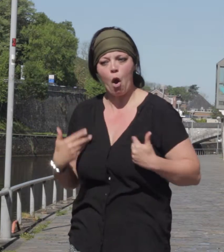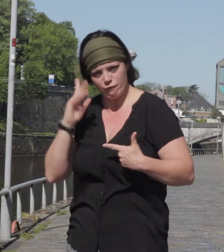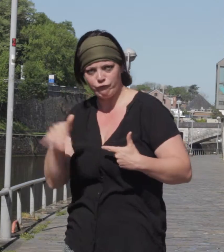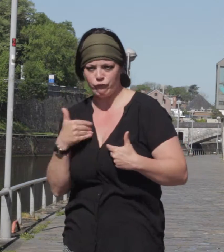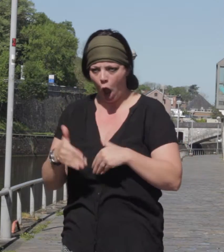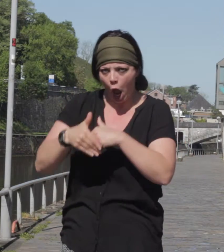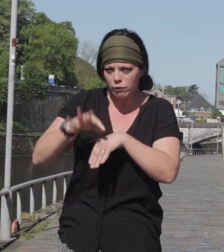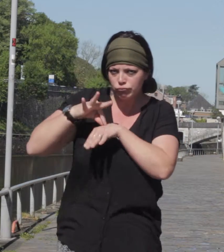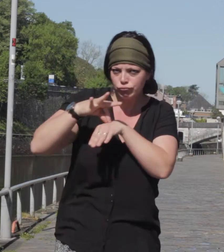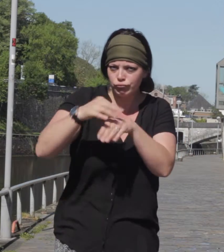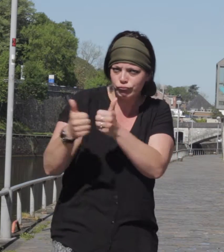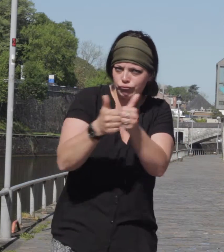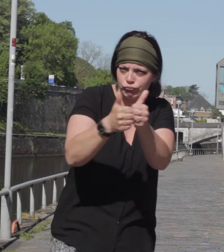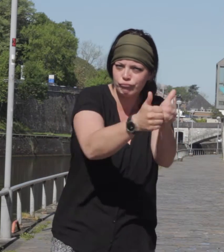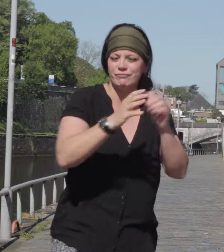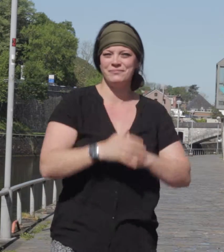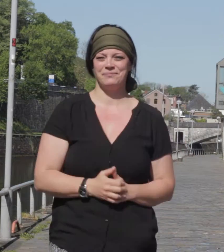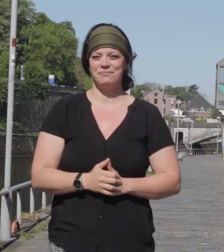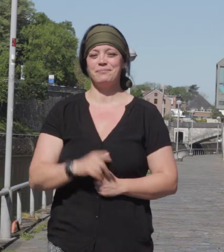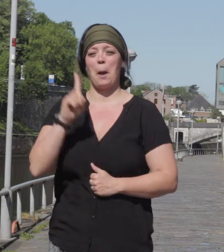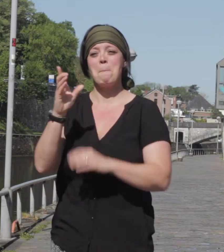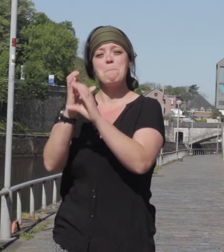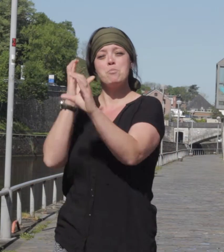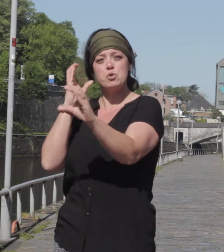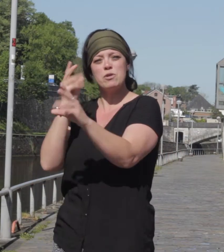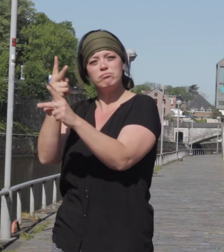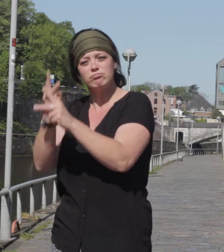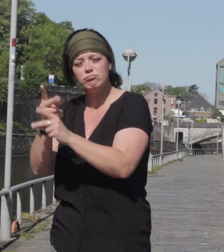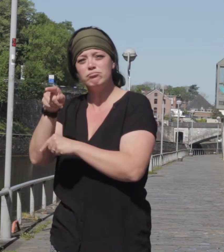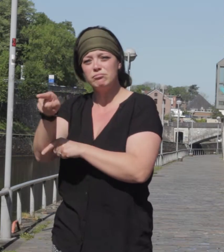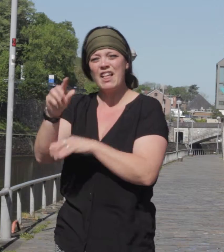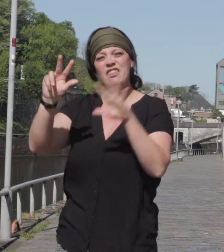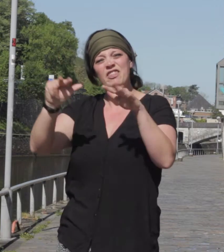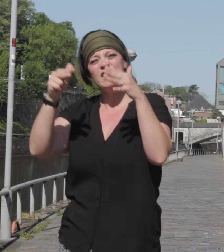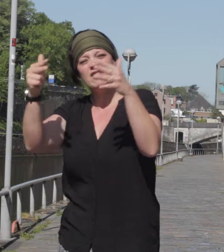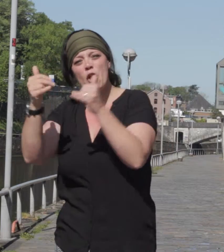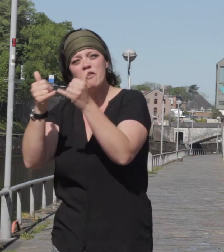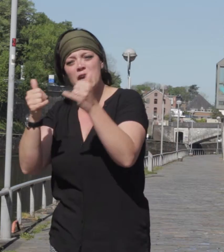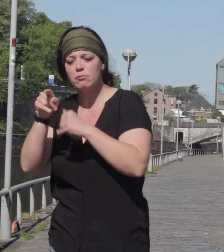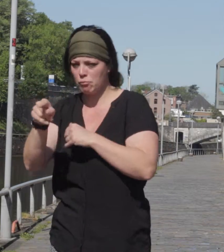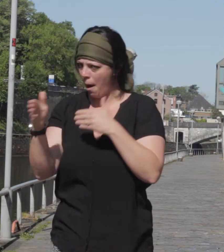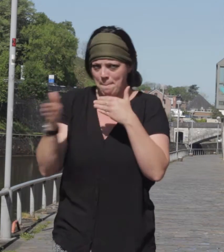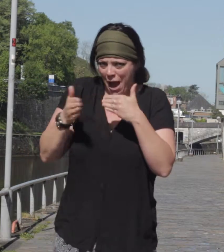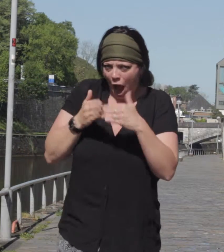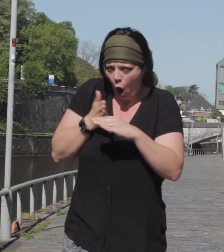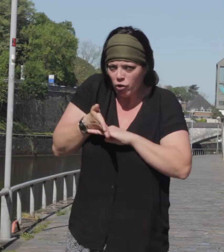accompagne. L'arrêt de bus École provinciale de la ligne 19 se trouve juste devant l'entrée du site. À partir de